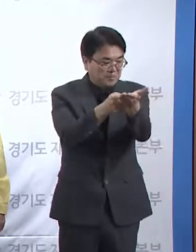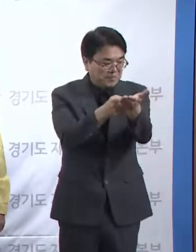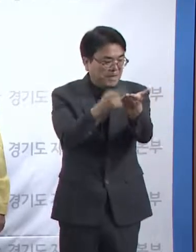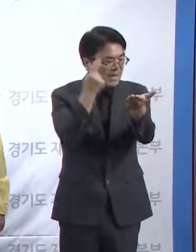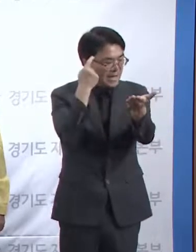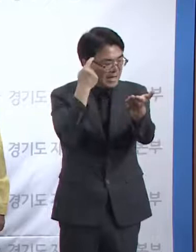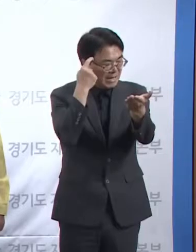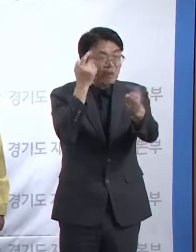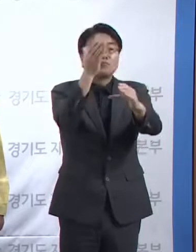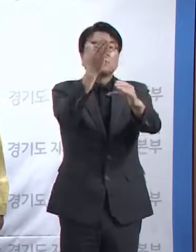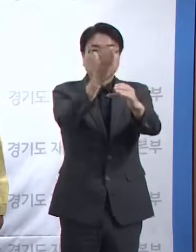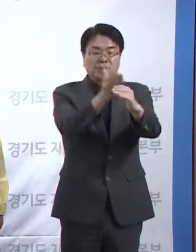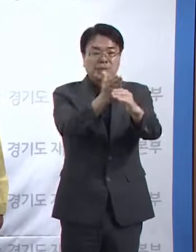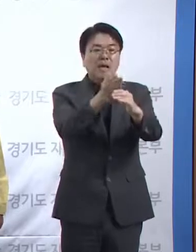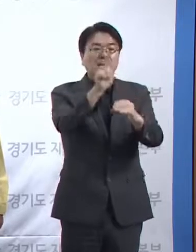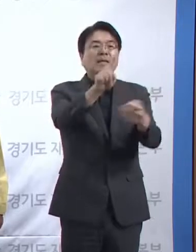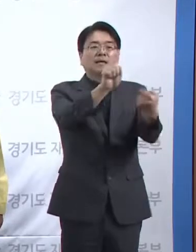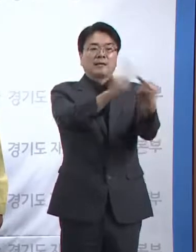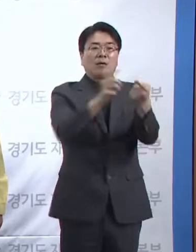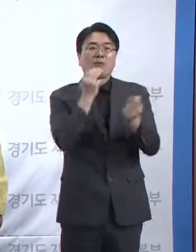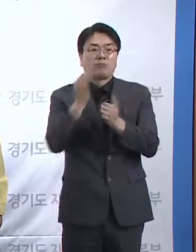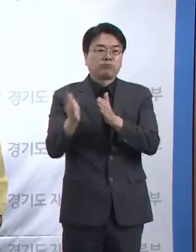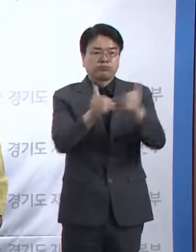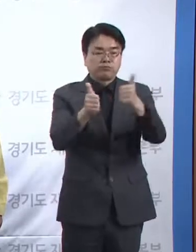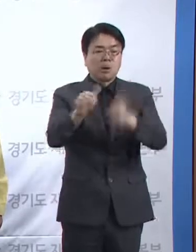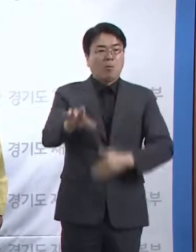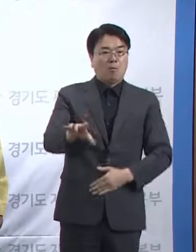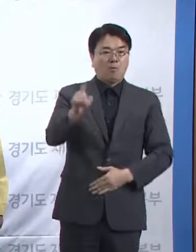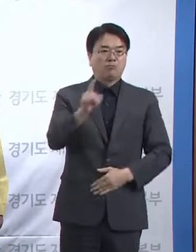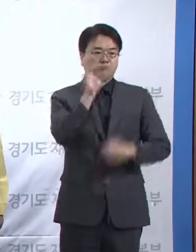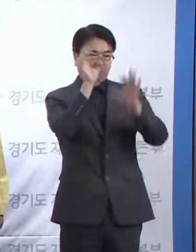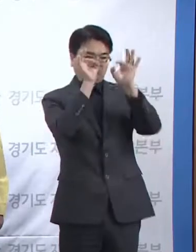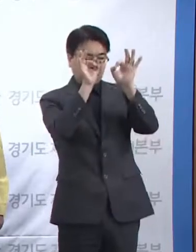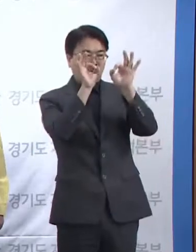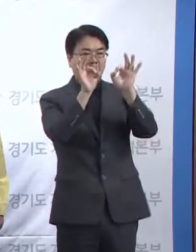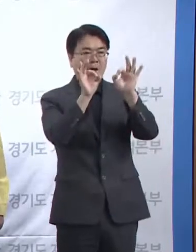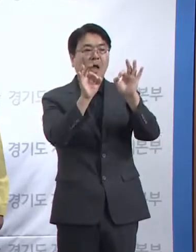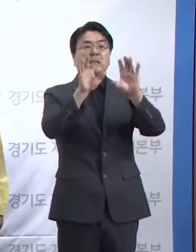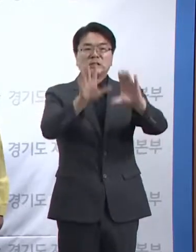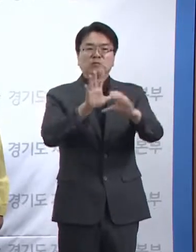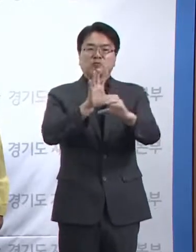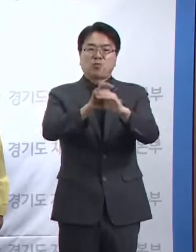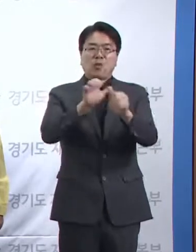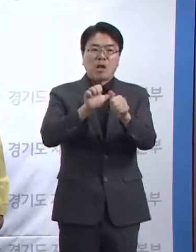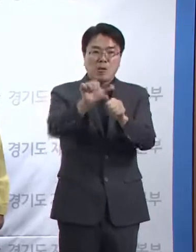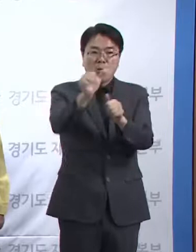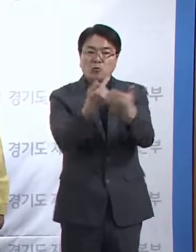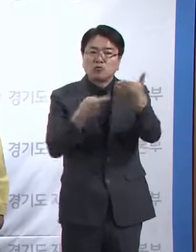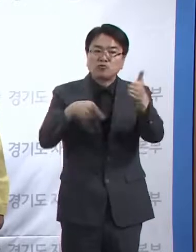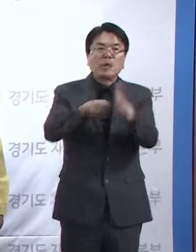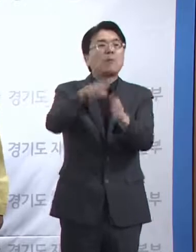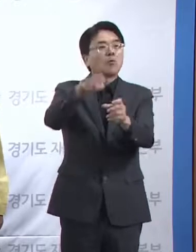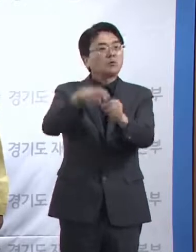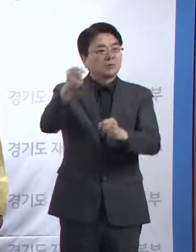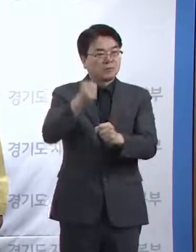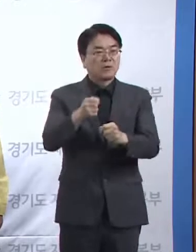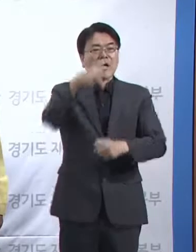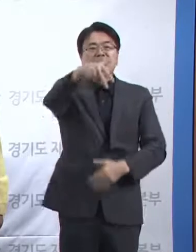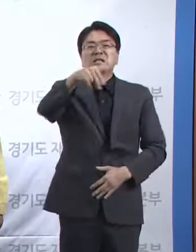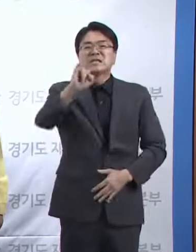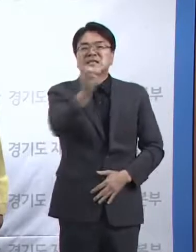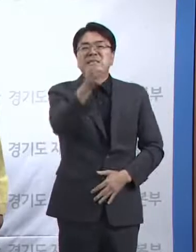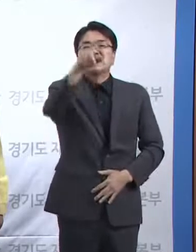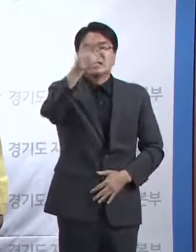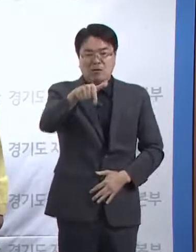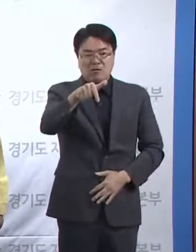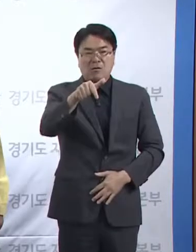있습니다. 이에 대해서 경기도의회가 먼저 당장의 코로나19 극복을 위해서 지역화폐